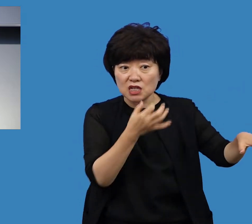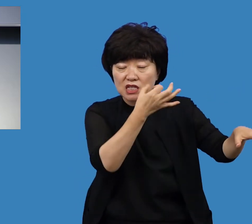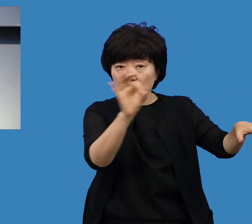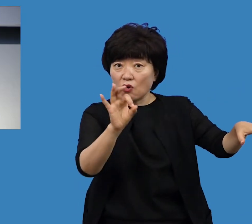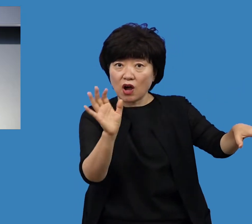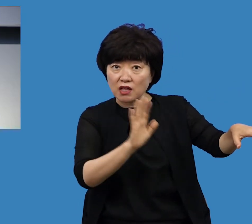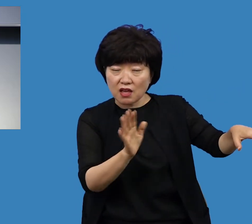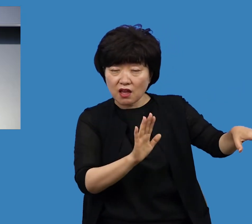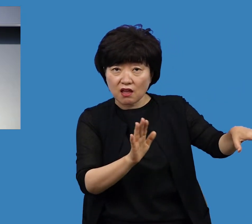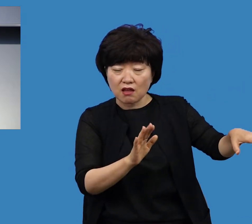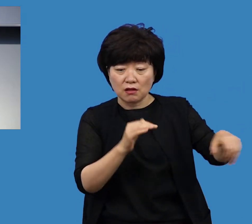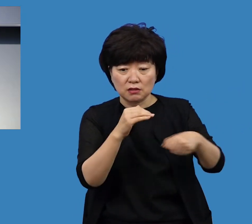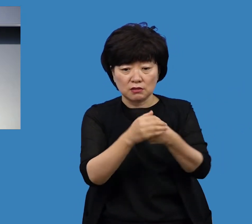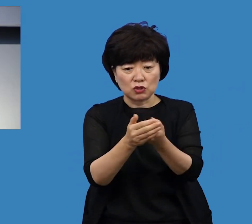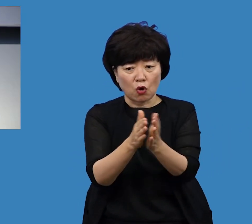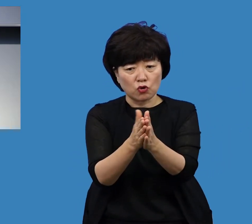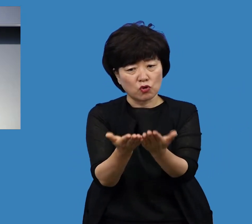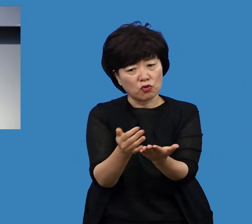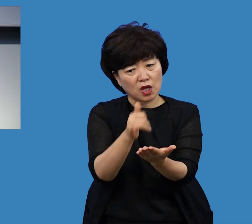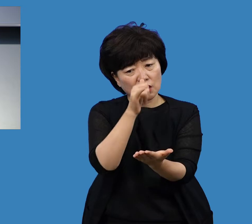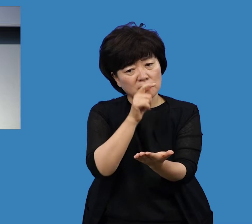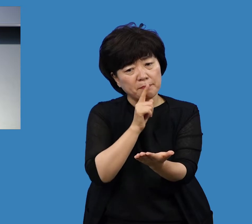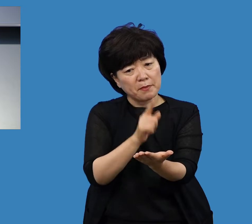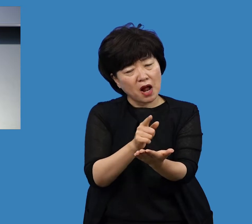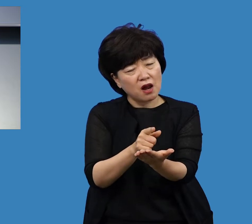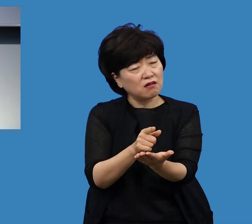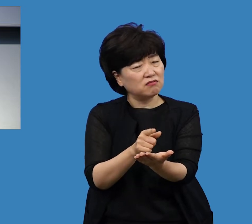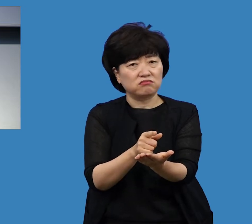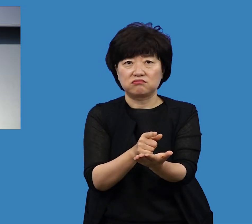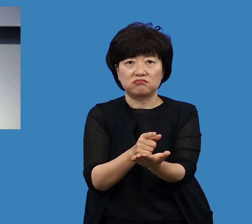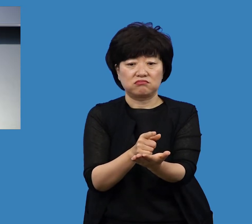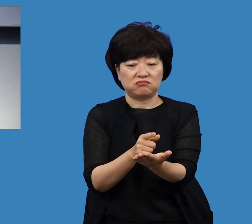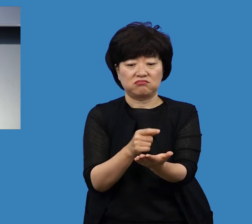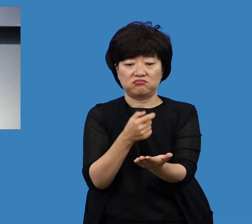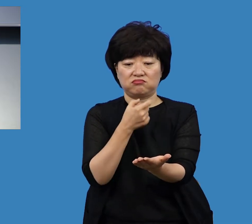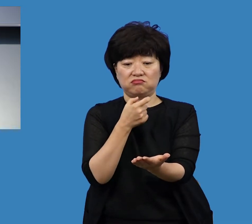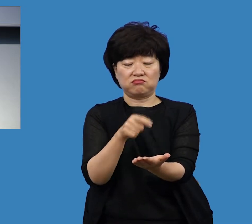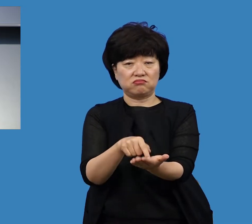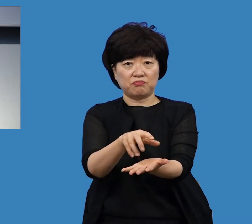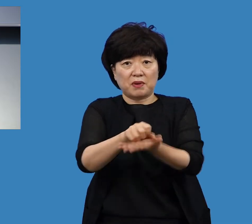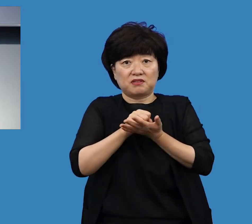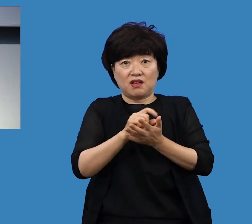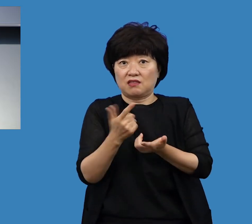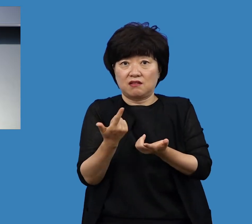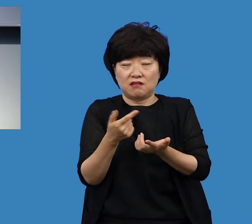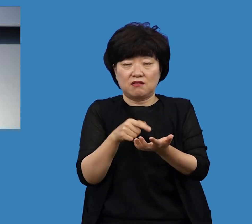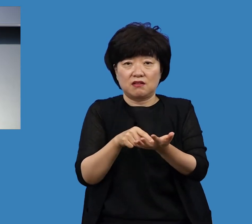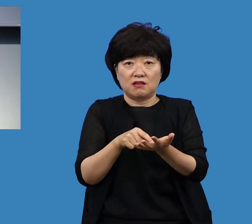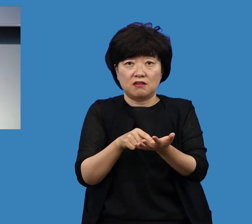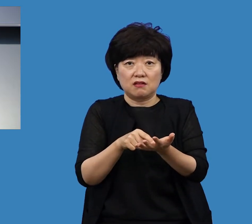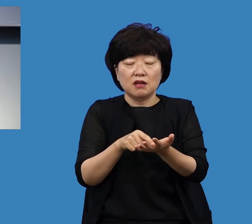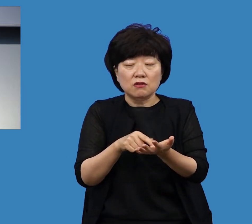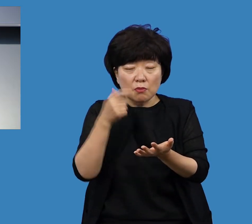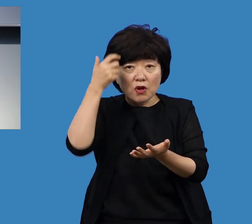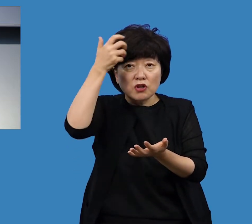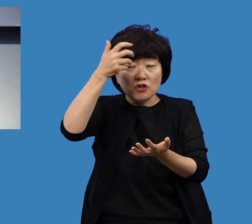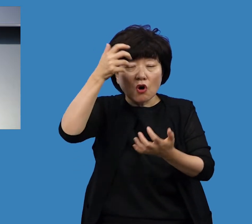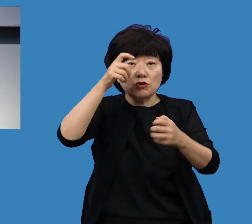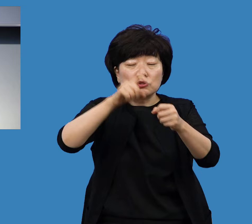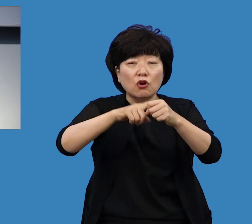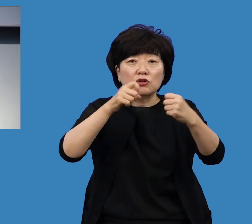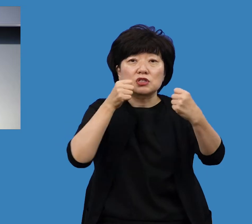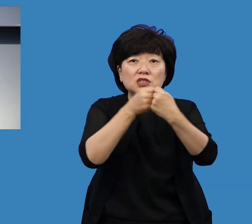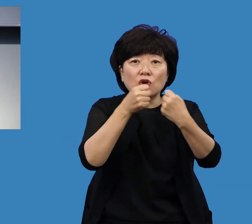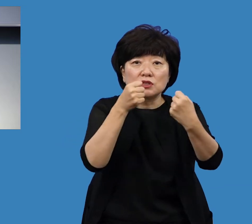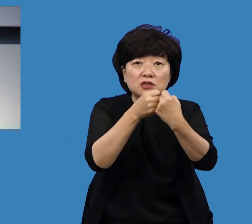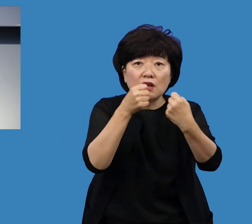것은 일단 성경에 나온 내용들과 일치하지 않고 둘째는 그것을 인정하지 않으면 영적인 싸움이라고 하는 것을 어떻게 싸워야